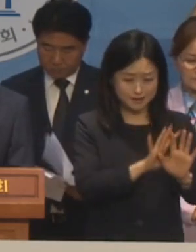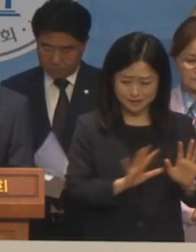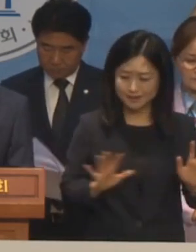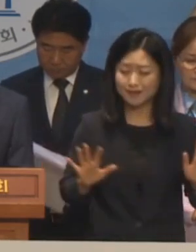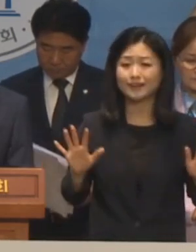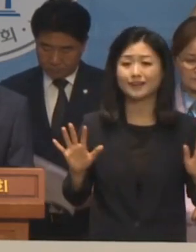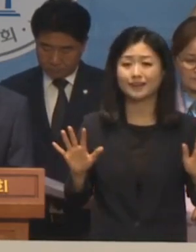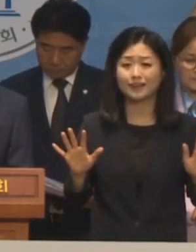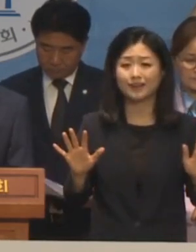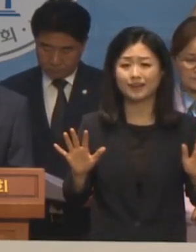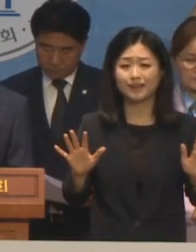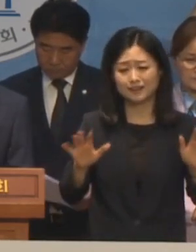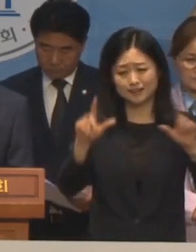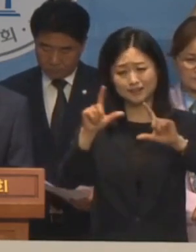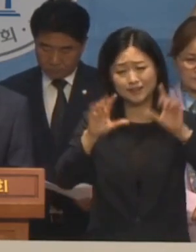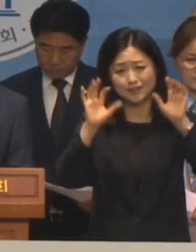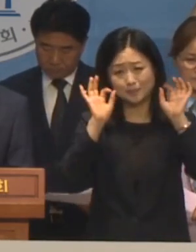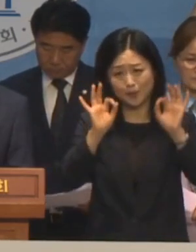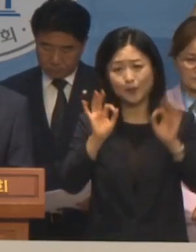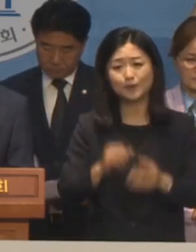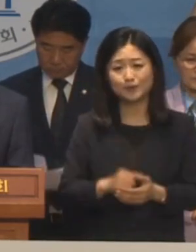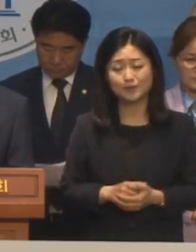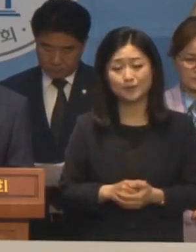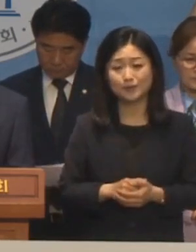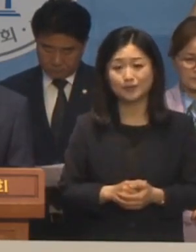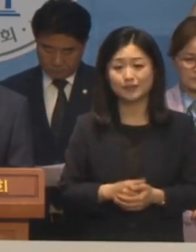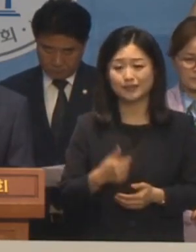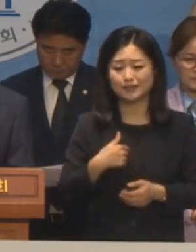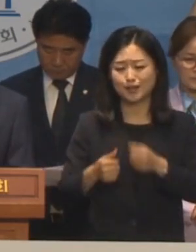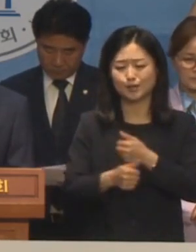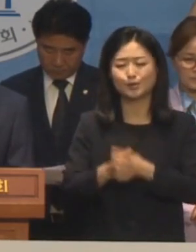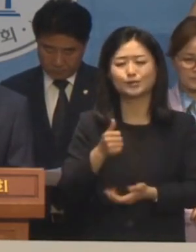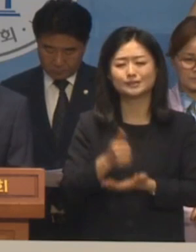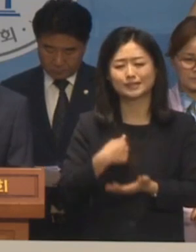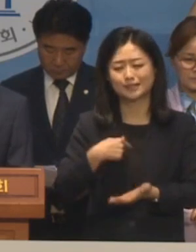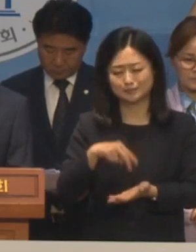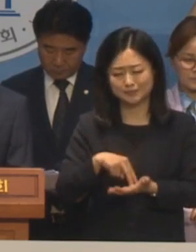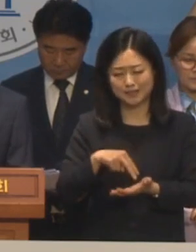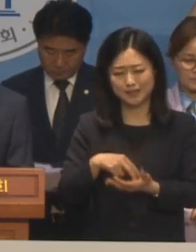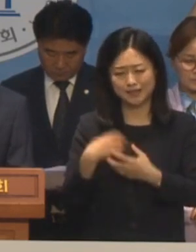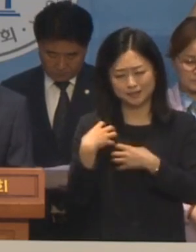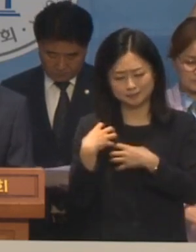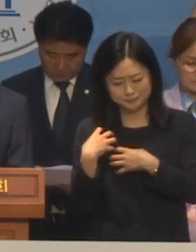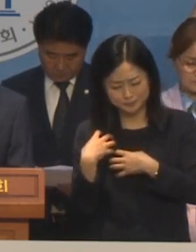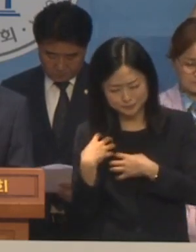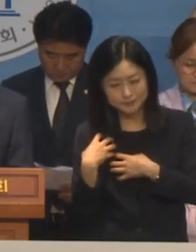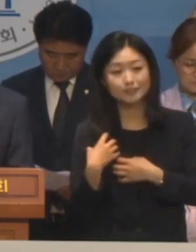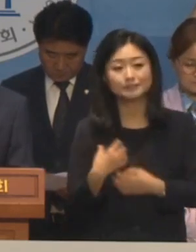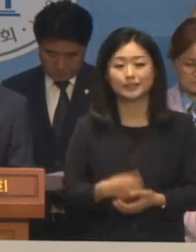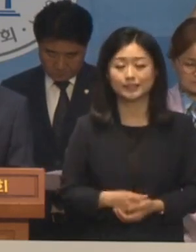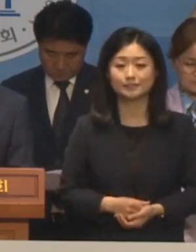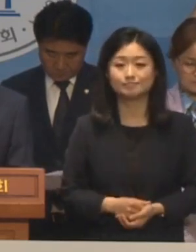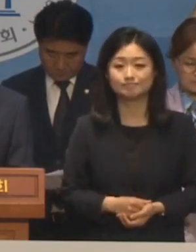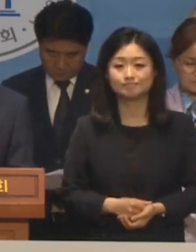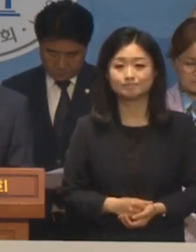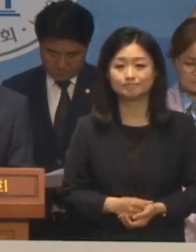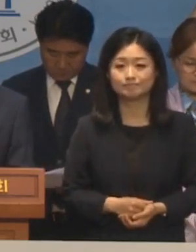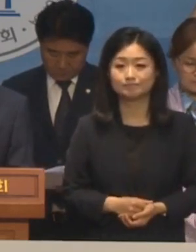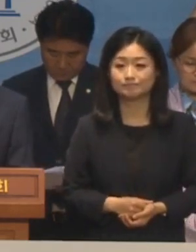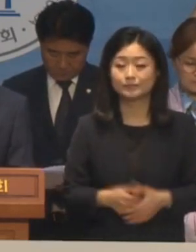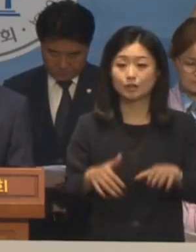기자회견장에 서게 된 현실에 대해서도 문화체육관광위원회 위원장으로서 무거운 책임감을 느낍니다.